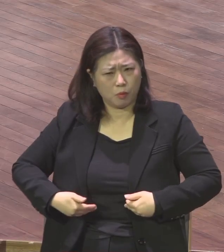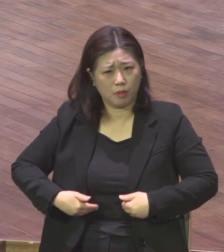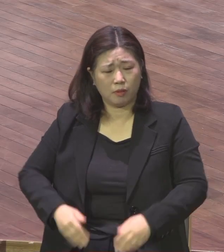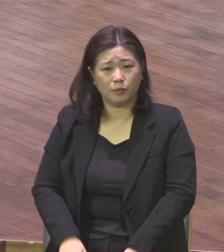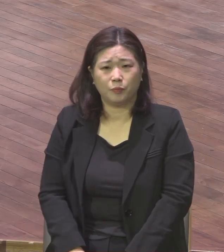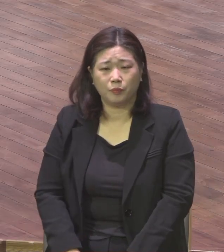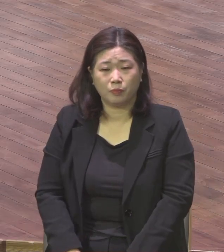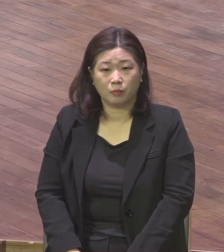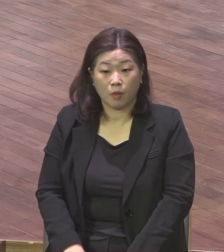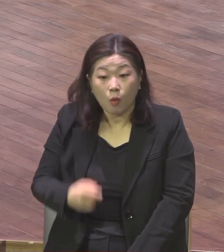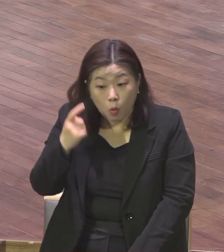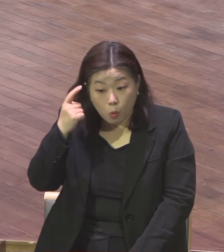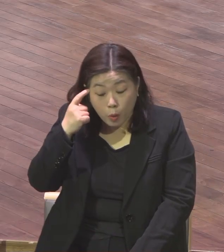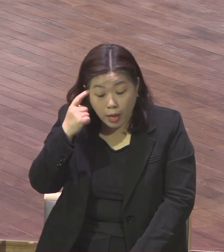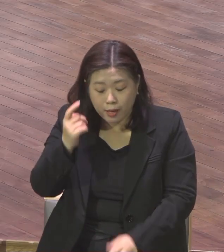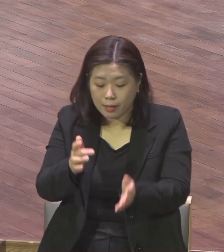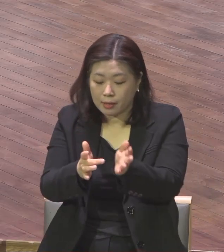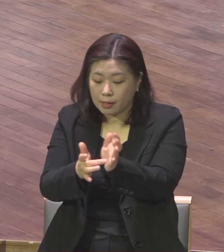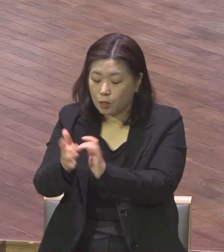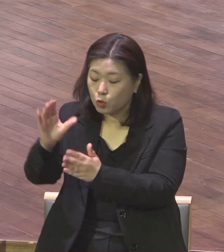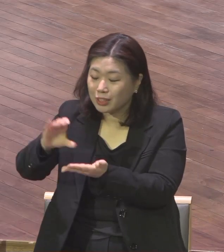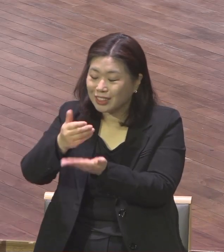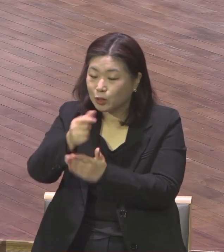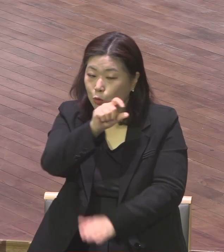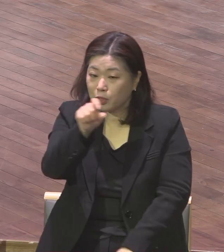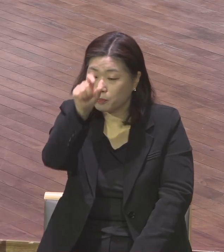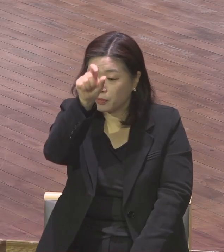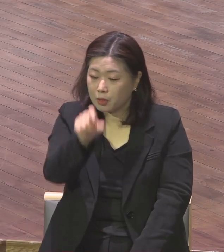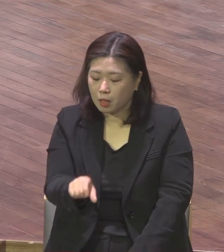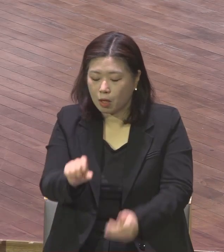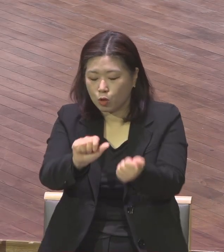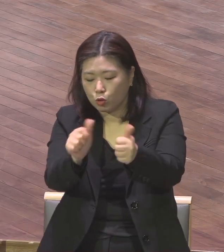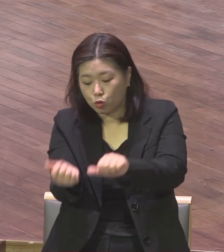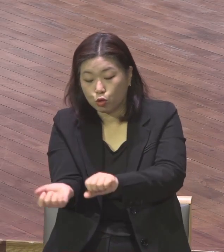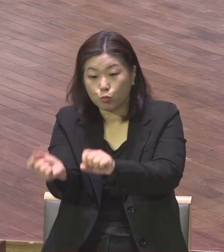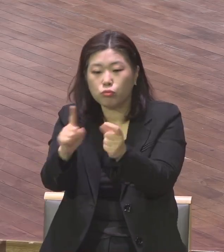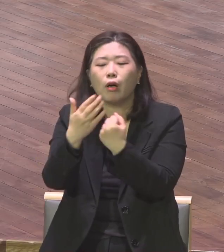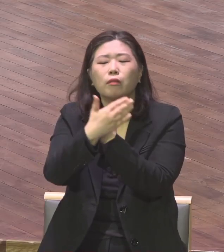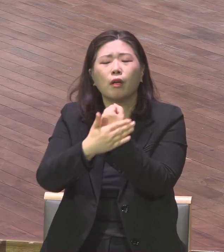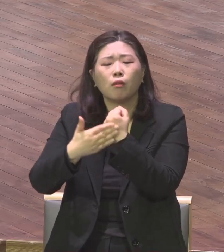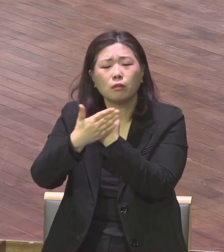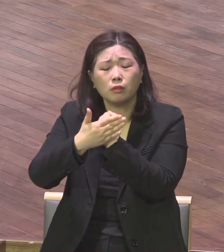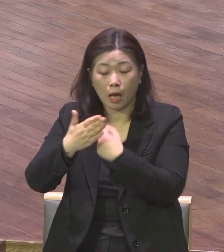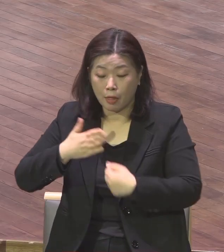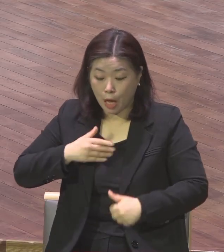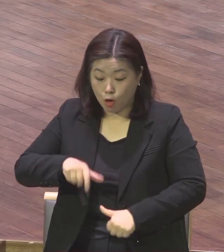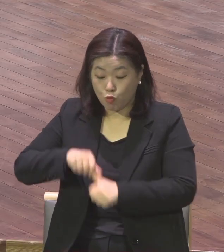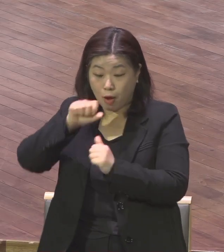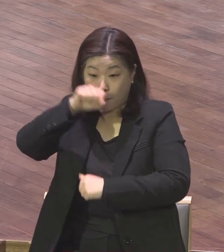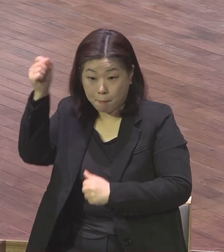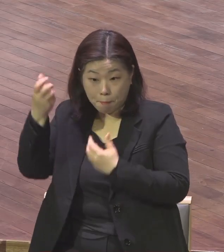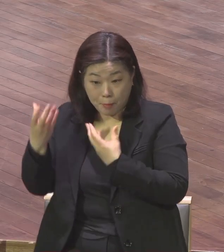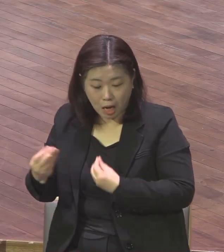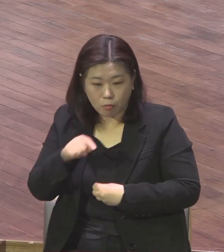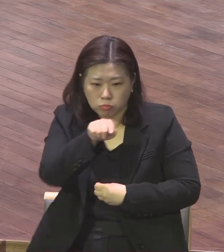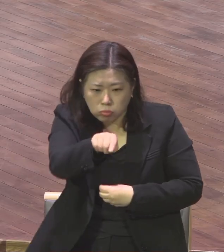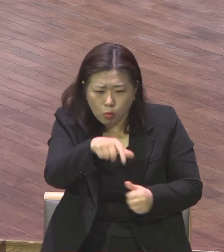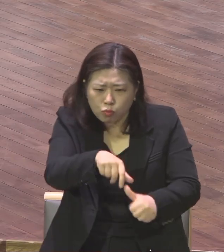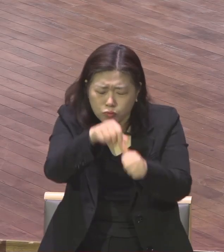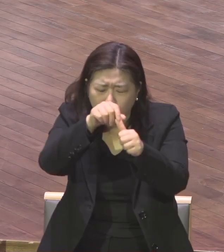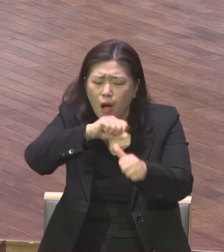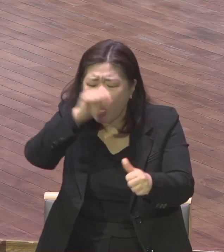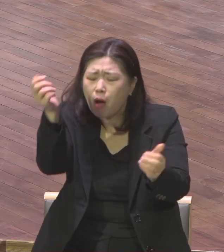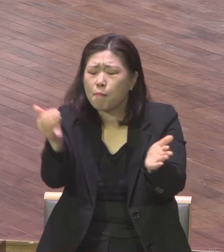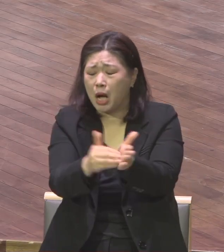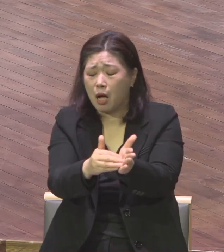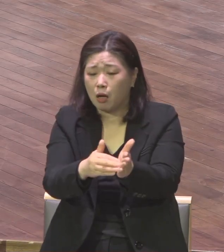그리스도의 십자가 대속과 부활을 통해서 주어진 놀라운 구원의 축복을 누리는 영적 한 가족. 어떤